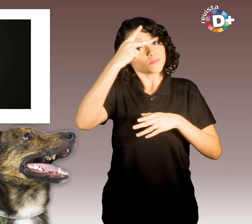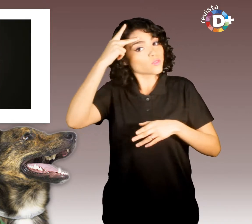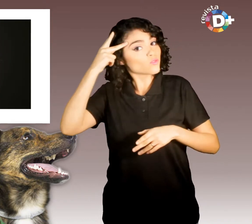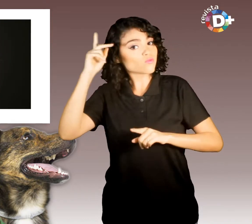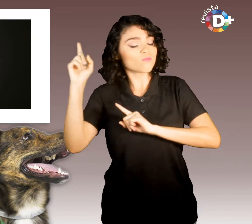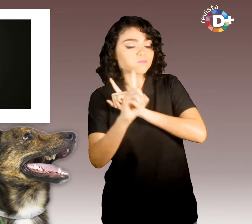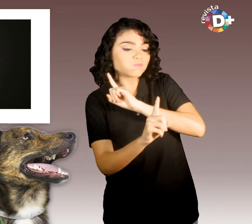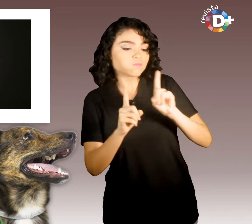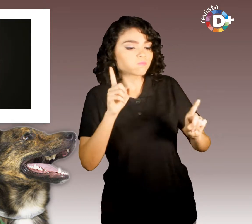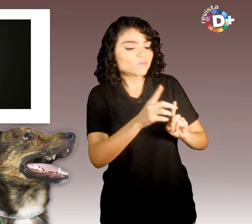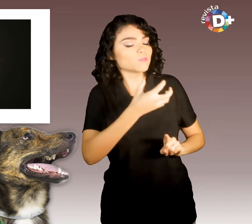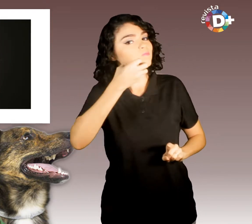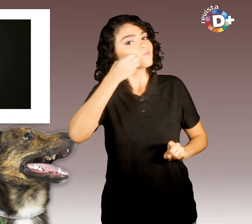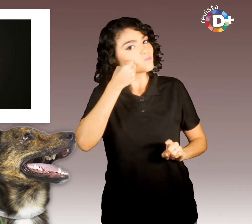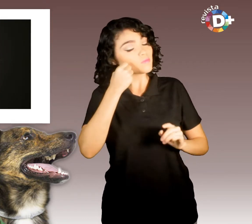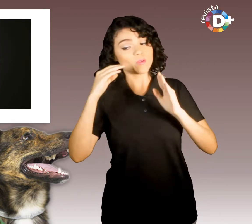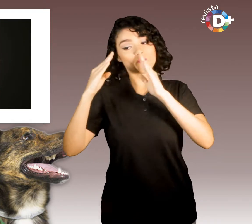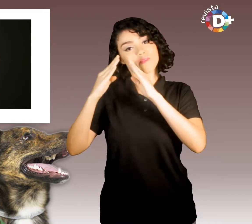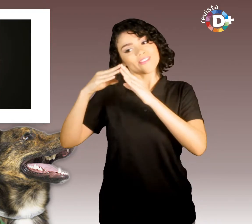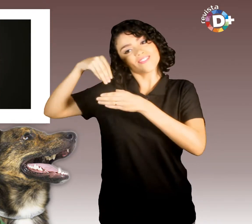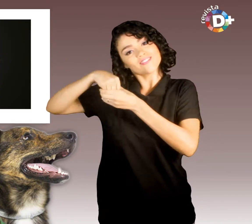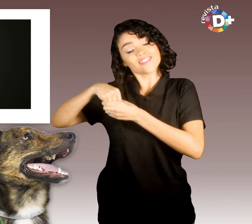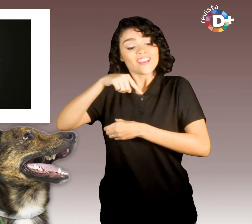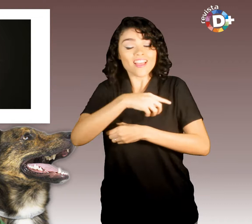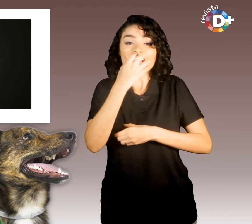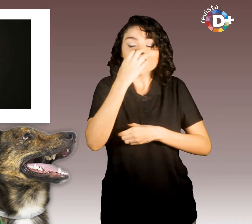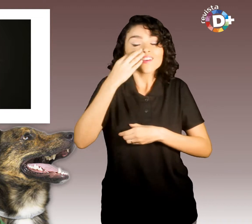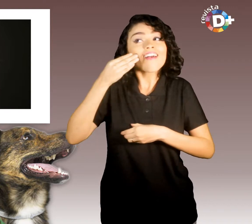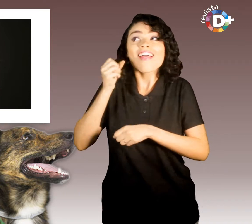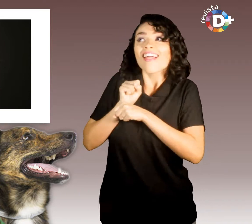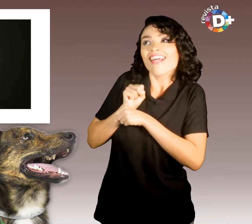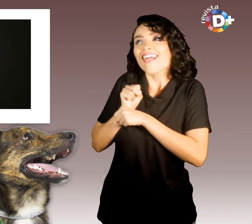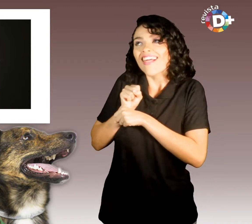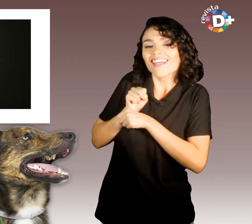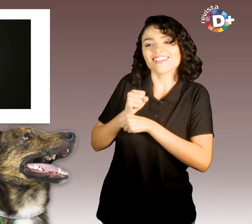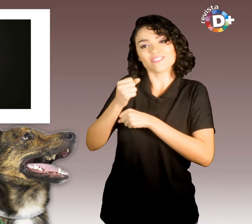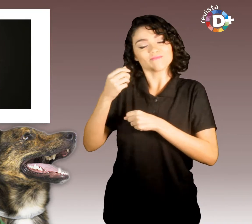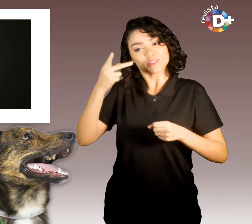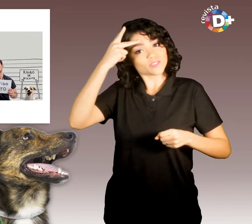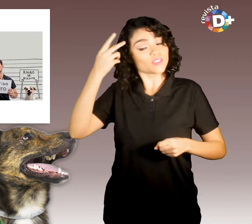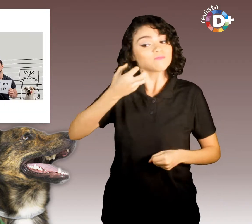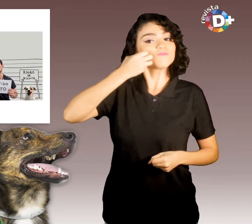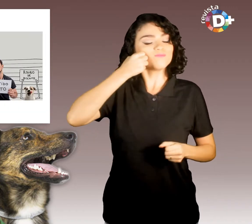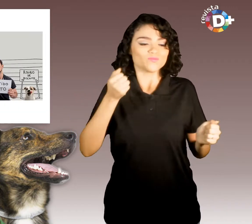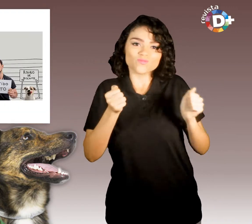que estão à espera de um novo lar para adotar um dos 15 cães ou dez gatos